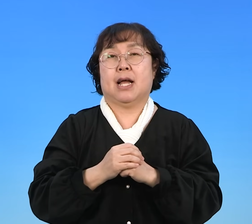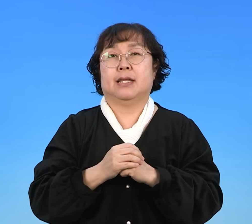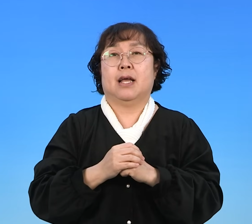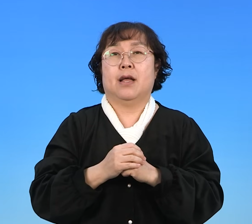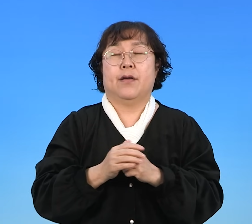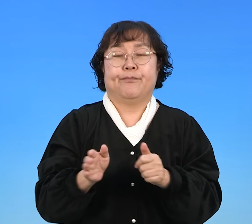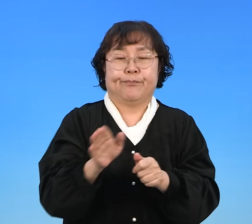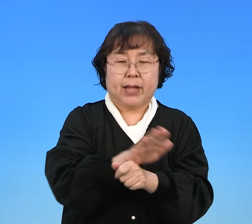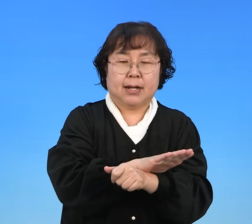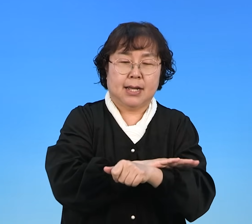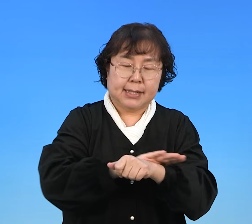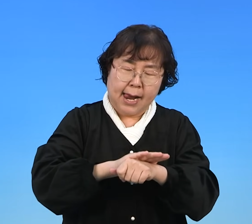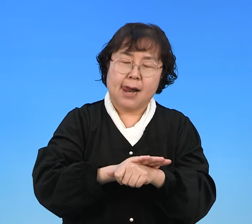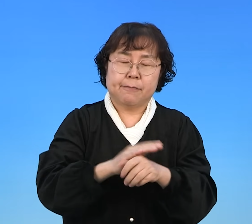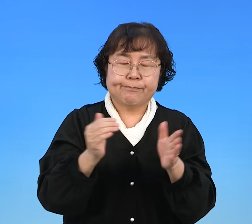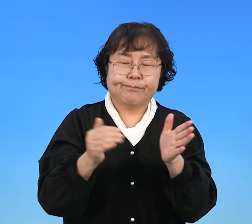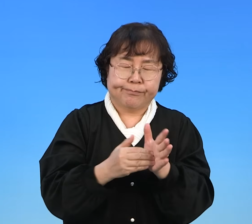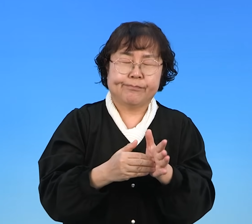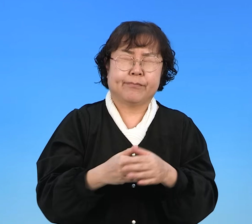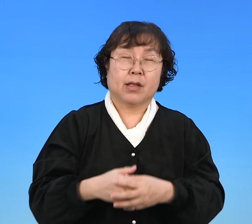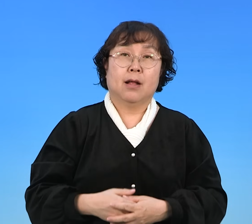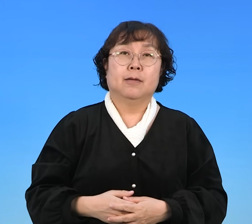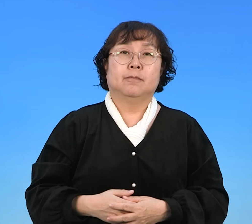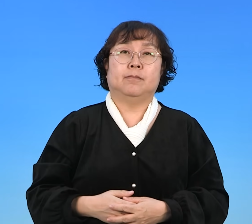장례가 잘 이제 치러졌는데요.